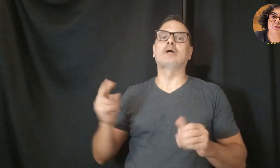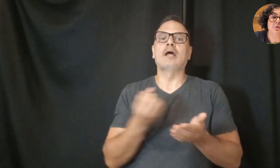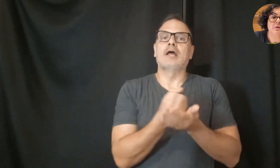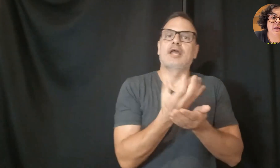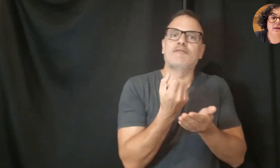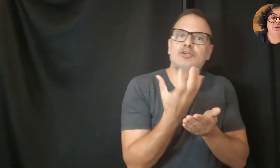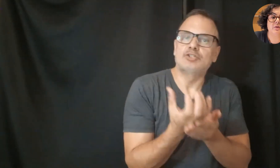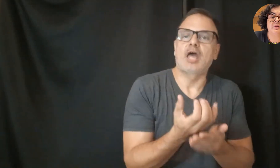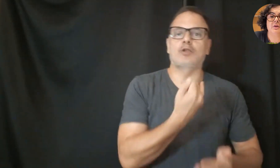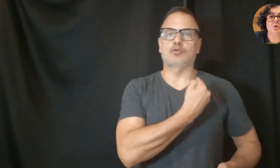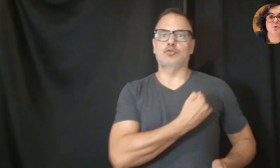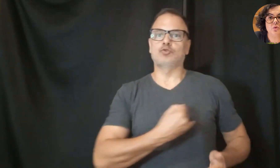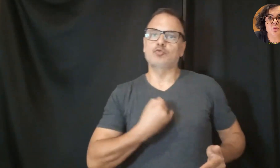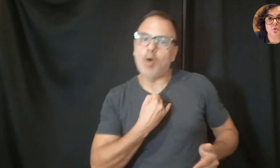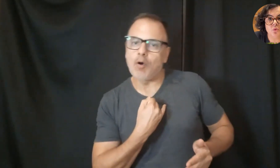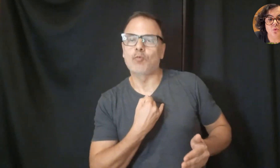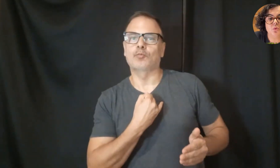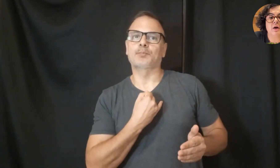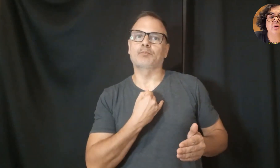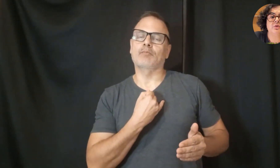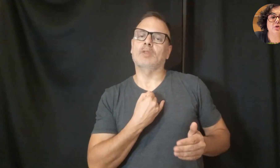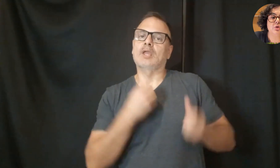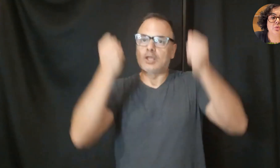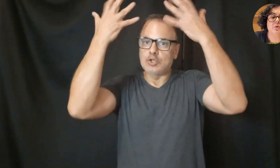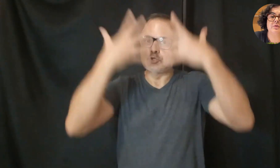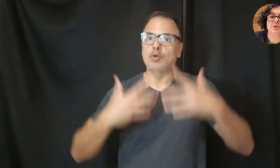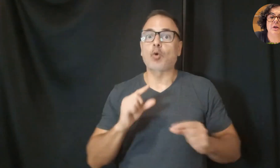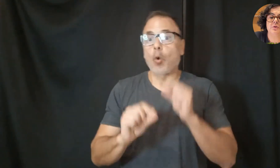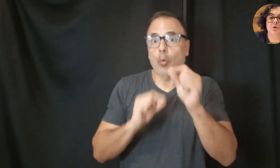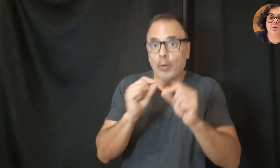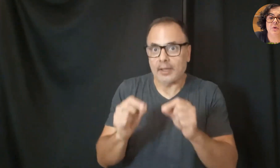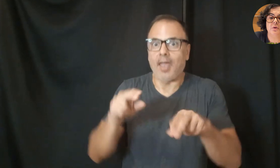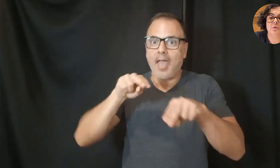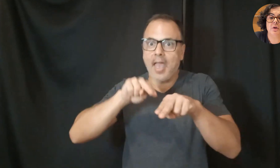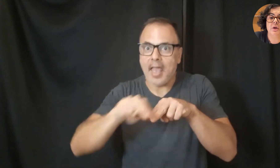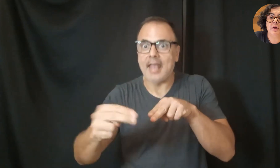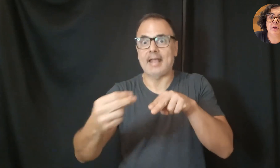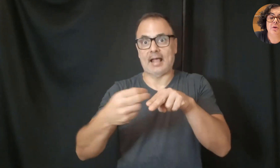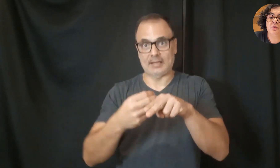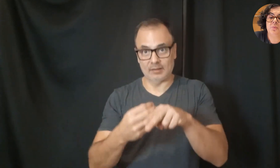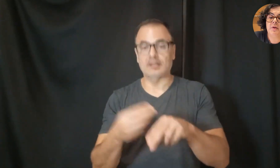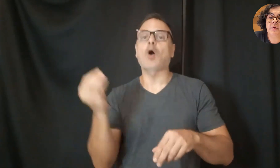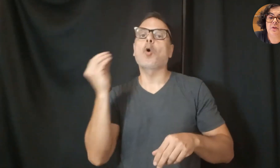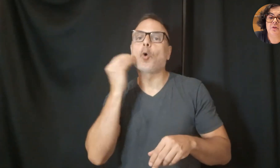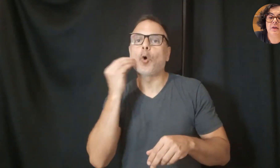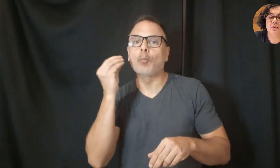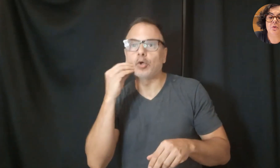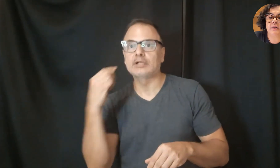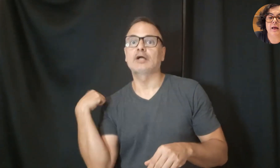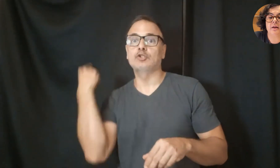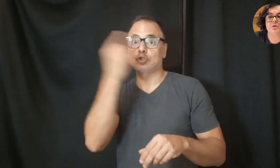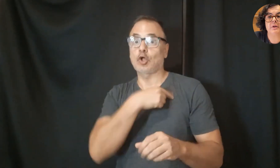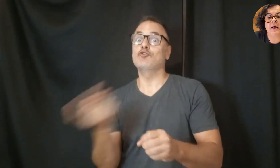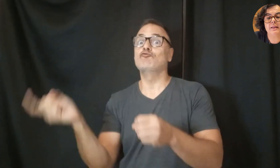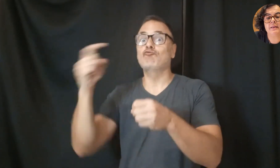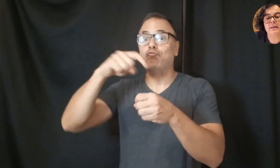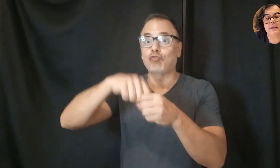capítulo 3, versículos 1 ao 21 do Evangelho de João, nos permite retornar à jornada